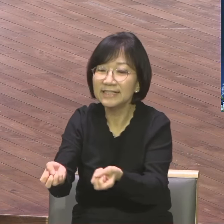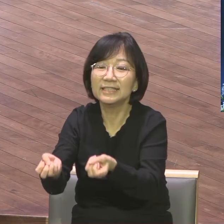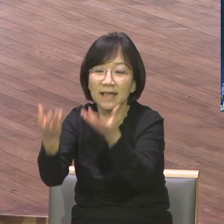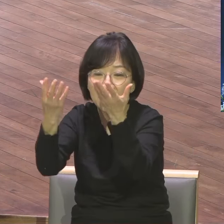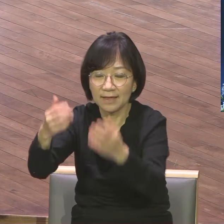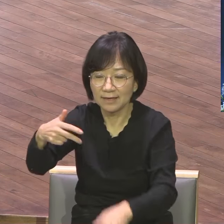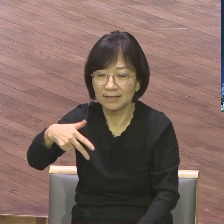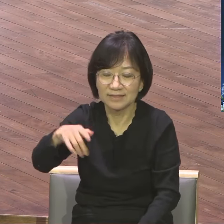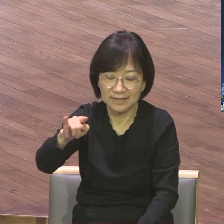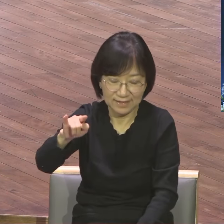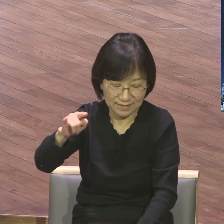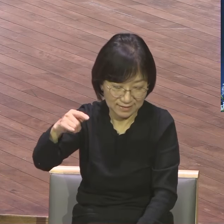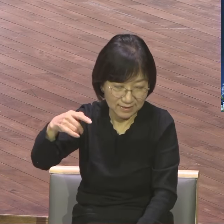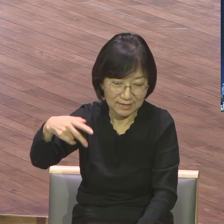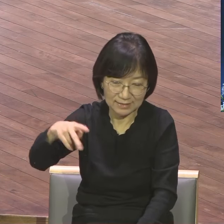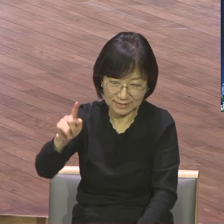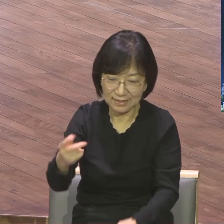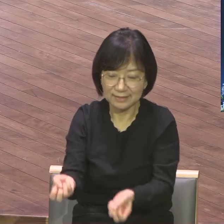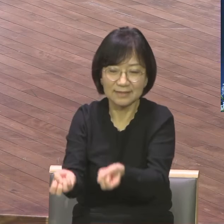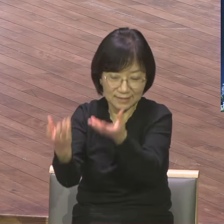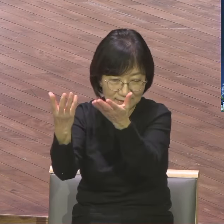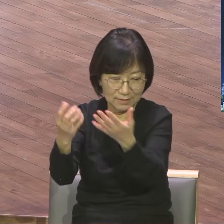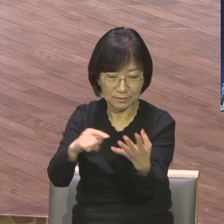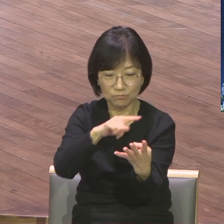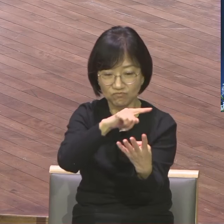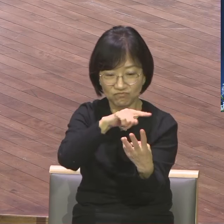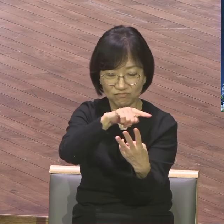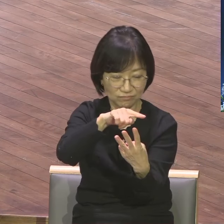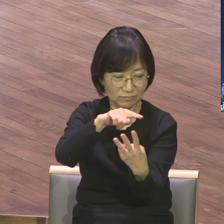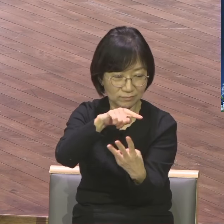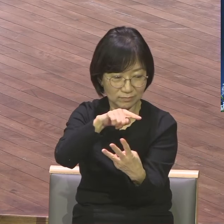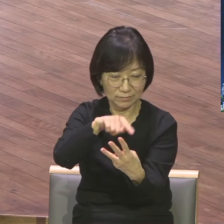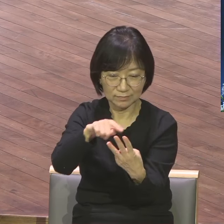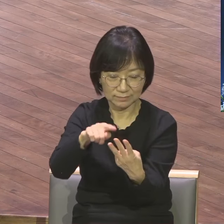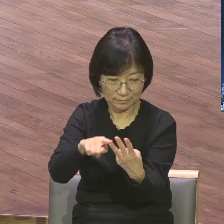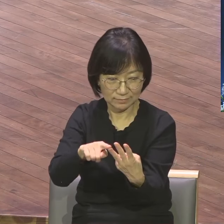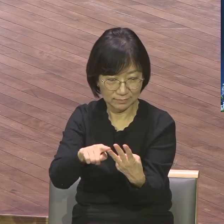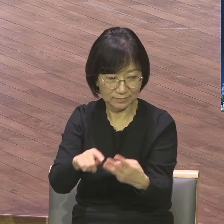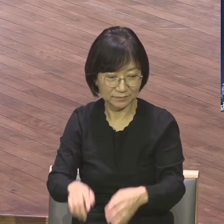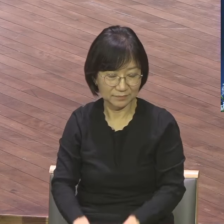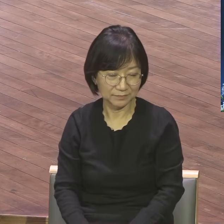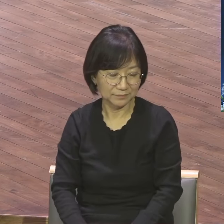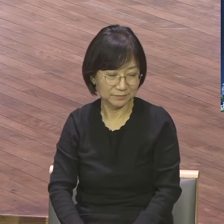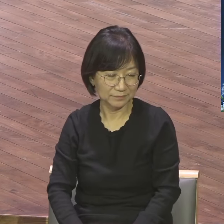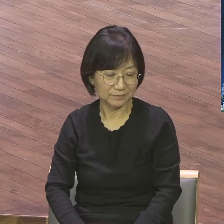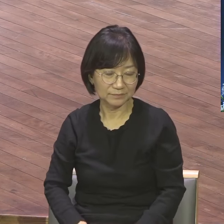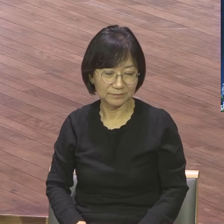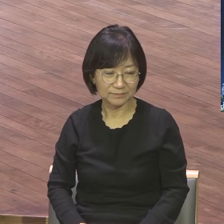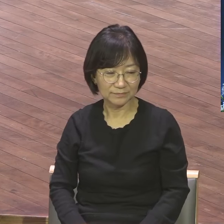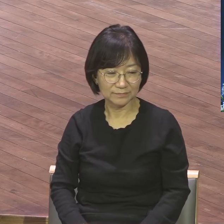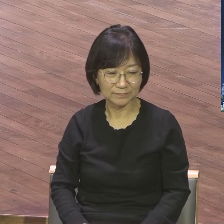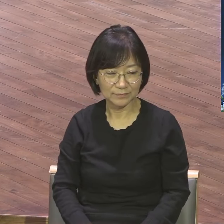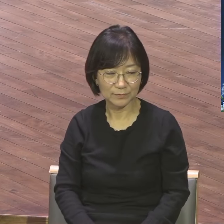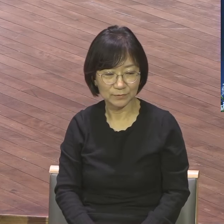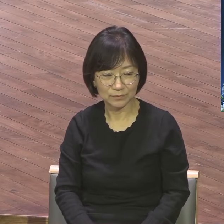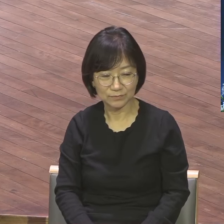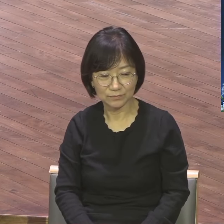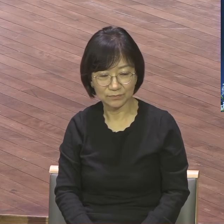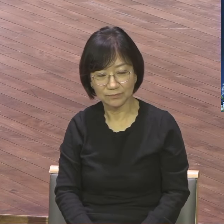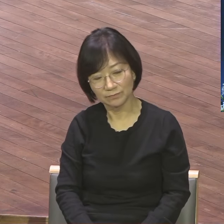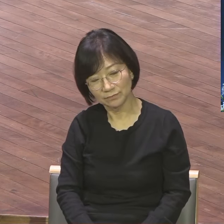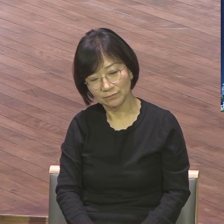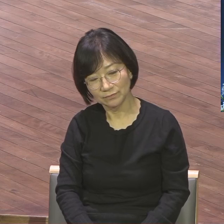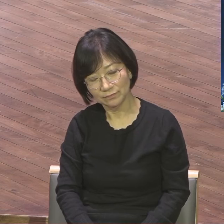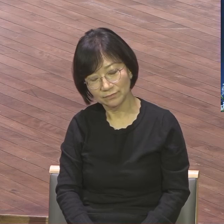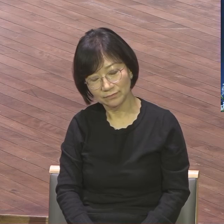혹 모르고 짓는 죄는 어떻게 합니까? 용서됩니까? 절대로 용서받지 못해요. 그럼 어떻게